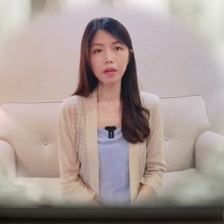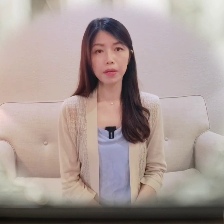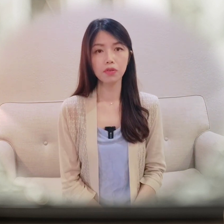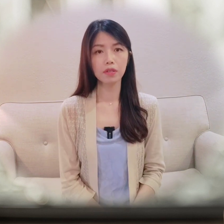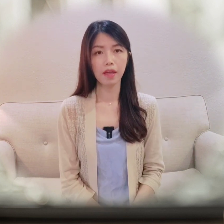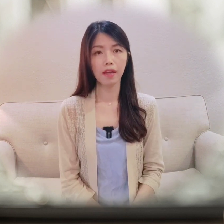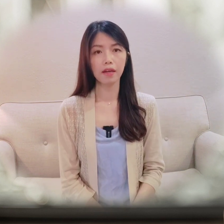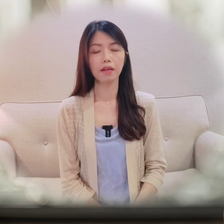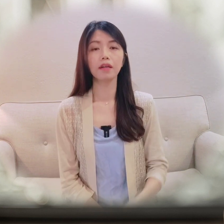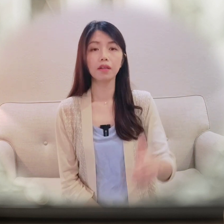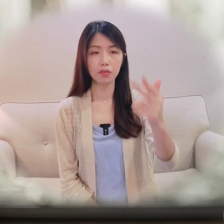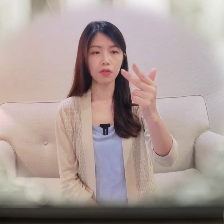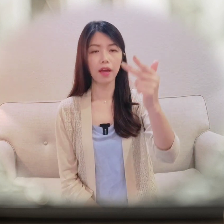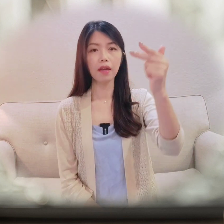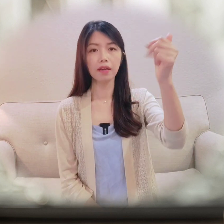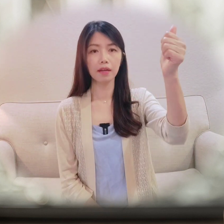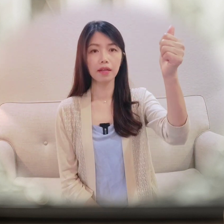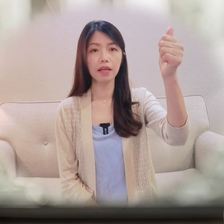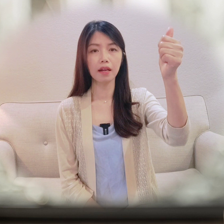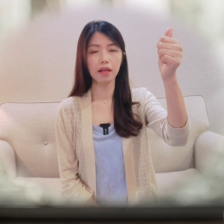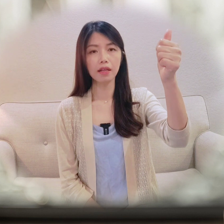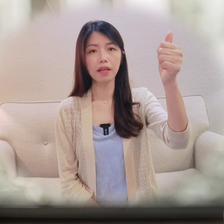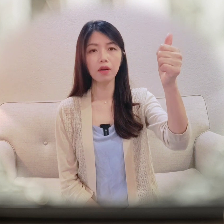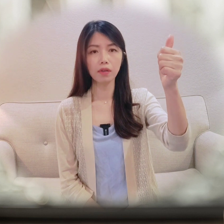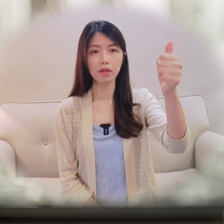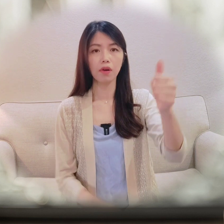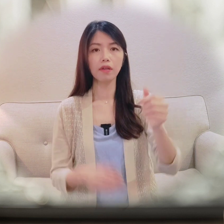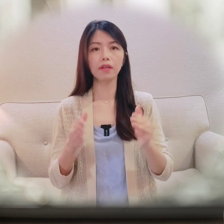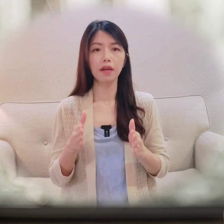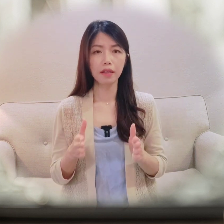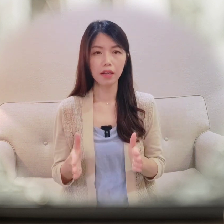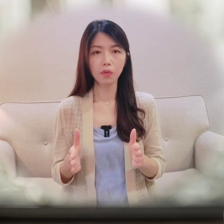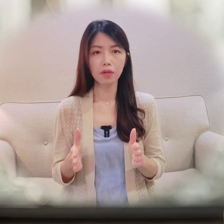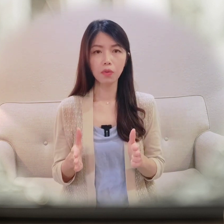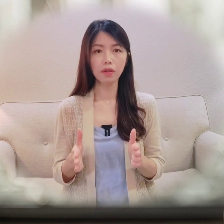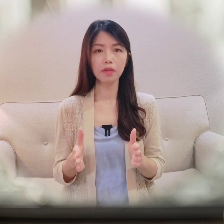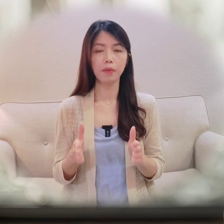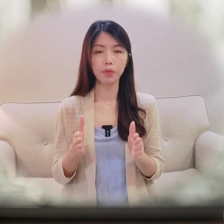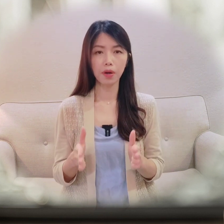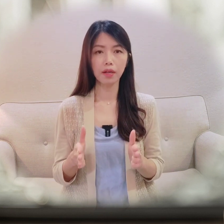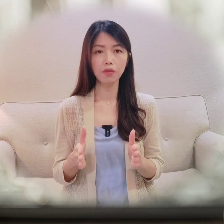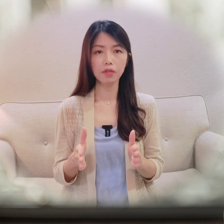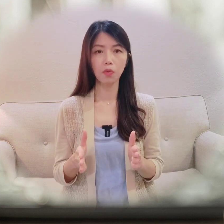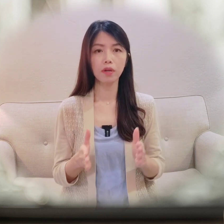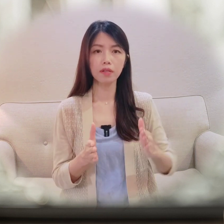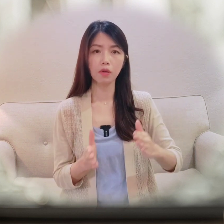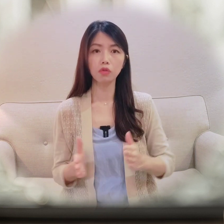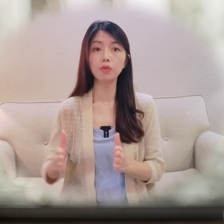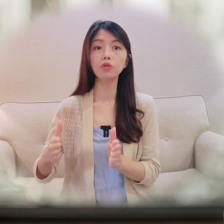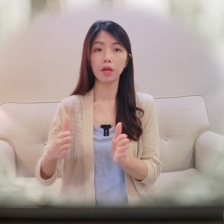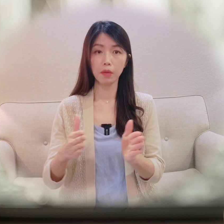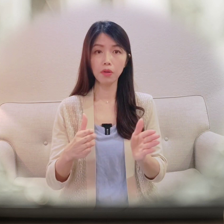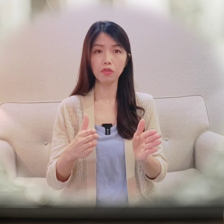주의 길 비추시네. 주의 길, 길이라고 하는 뜻의 수어는 양손을 손끝을 앞으로 향하게 해주시고